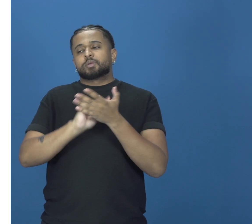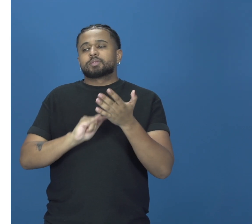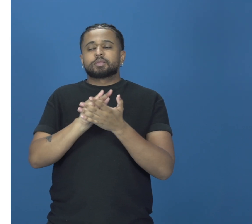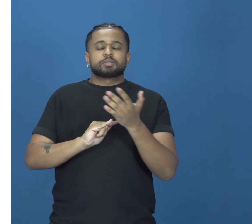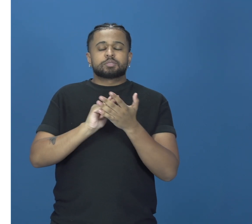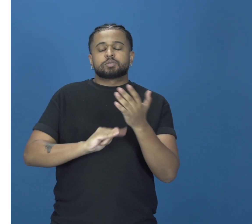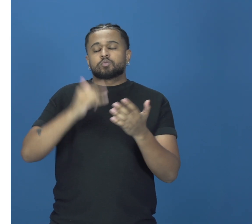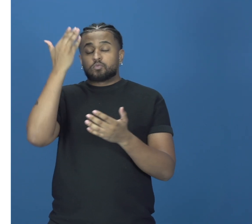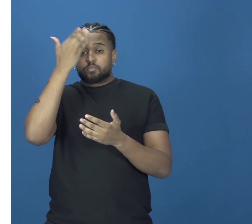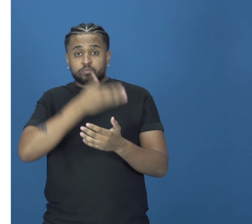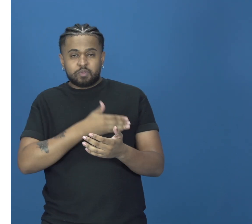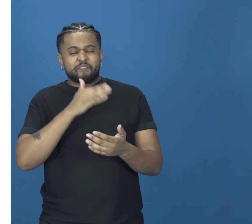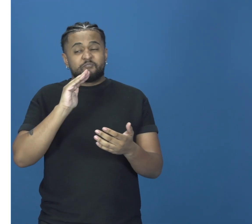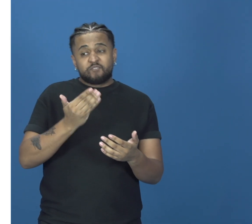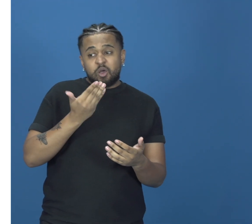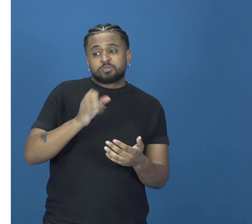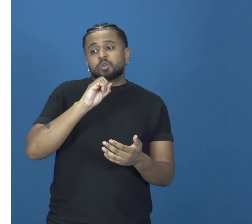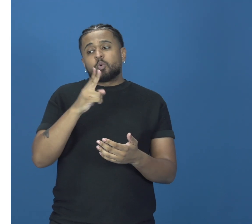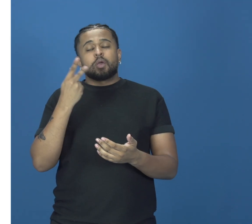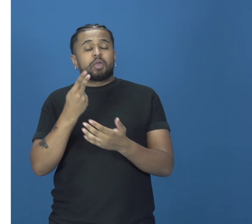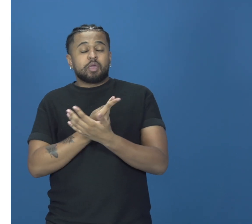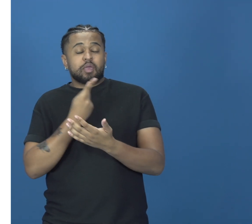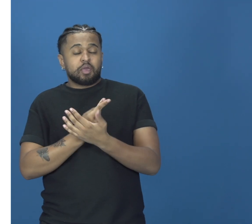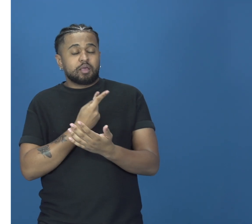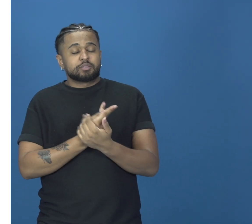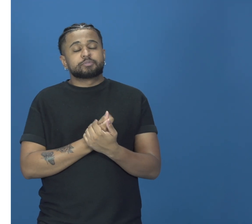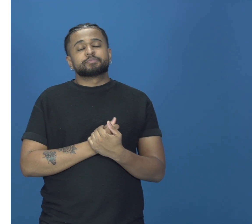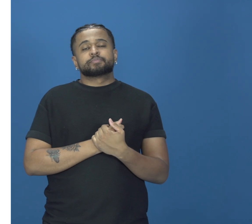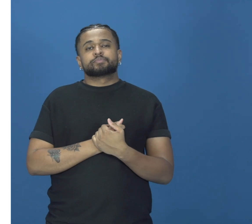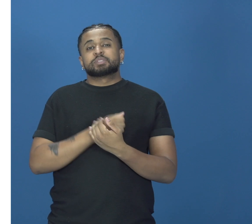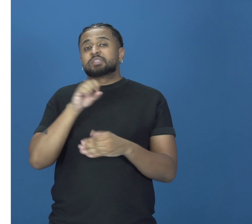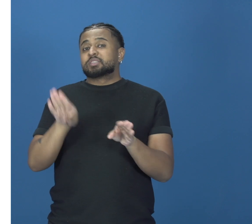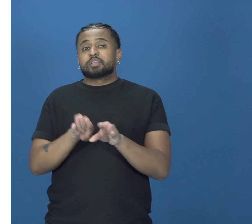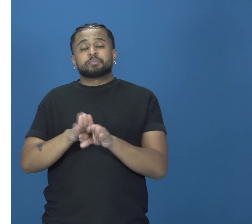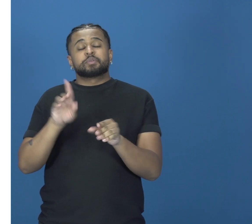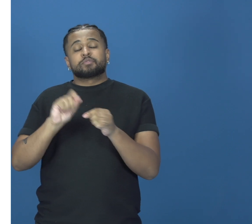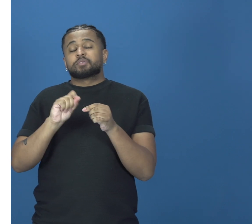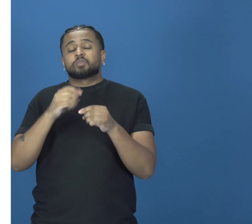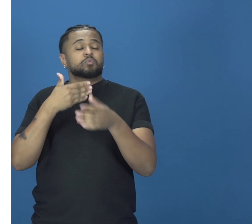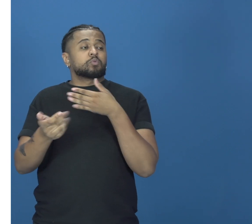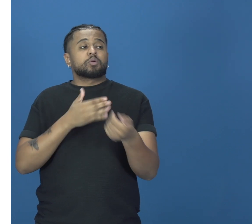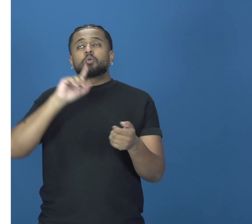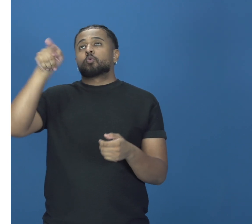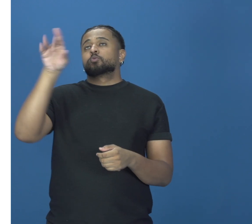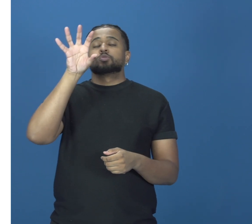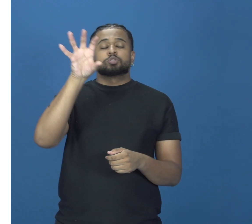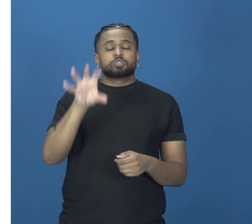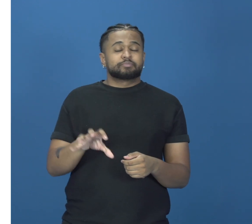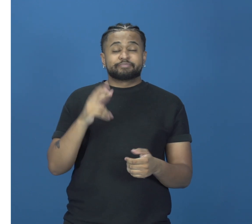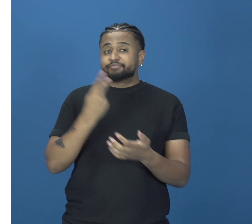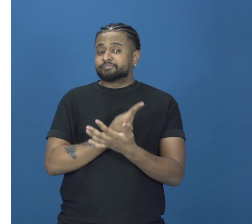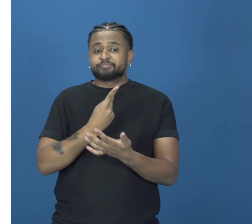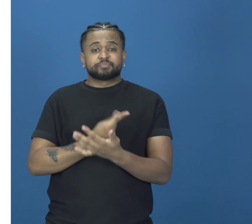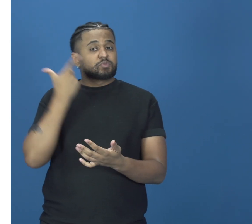documentação comprobatória falsa ou irregular, bem como tiver feito uso de quaisquer outros meios